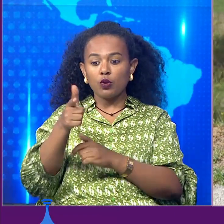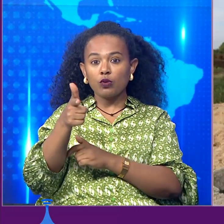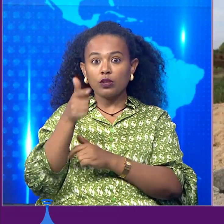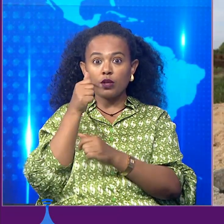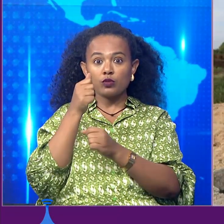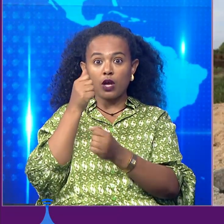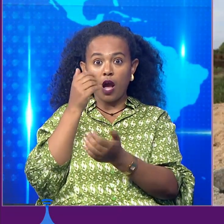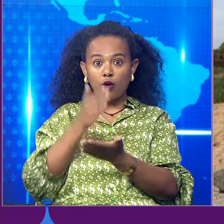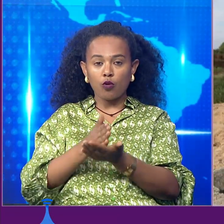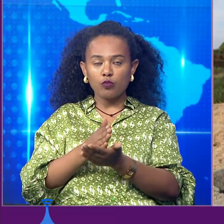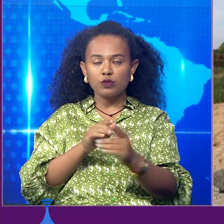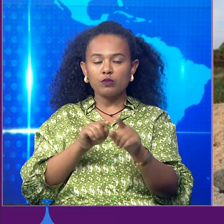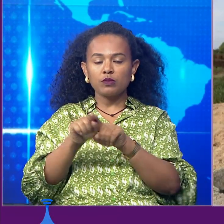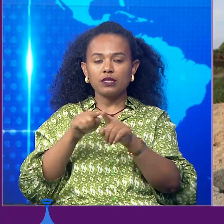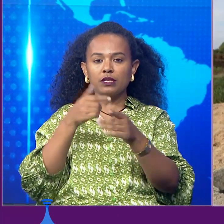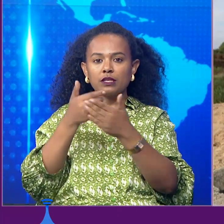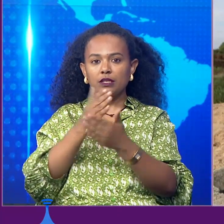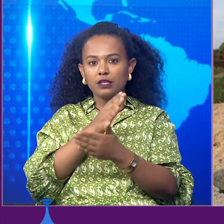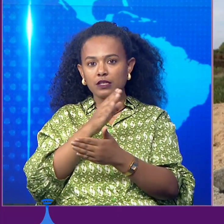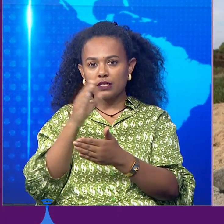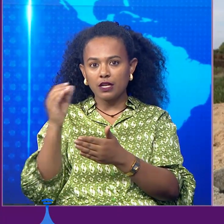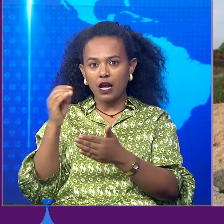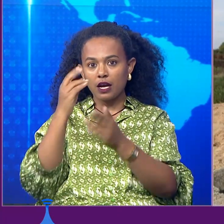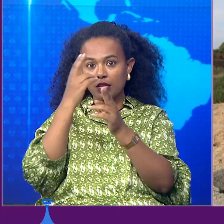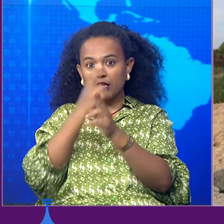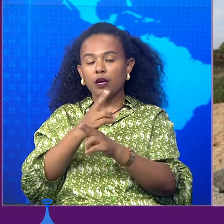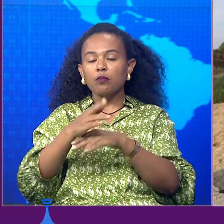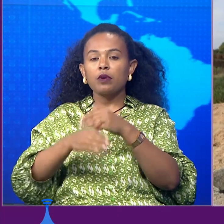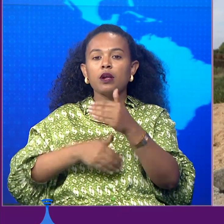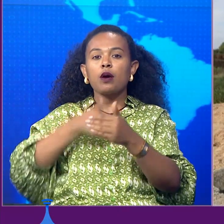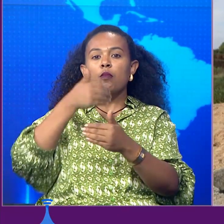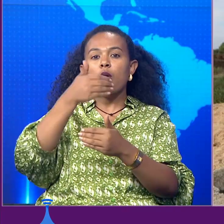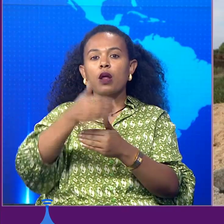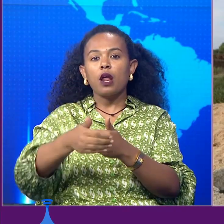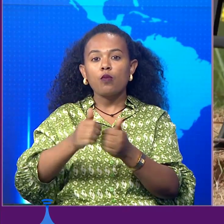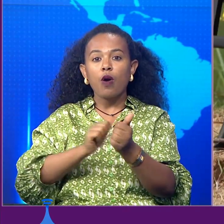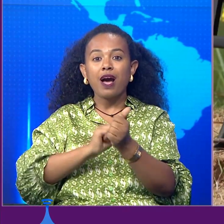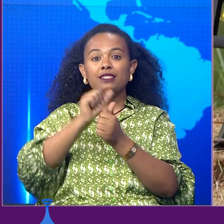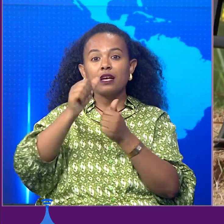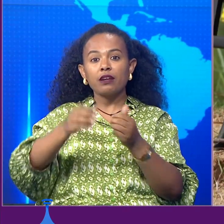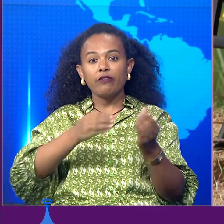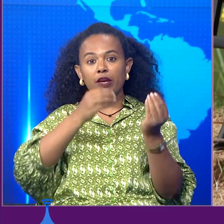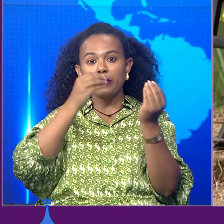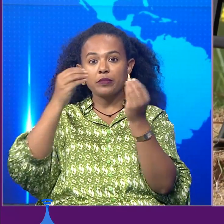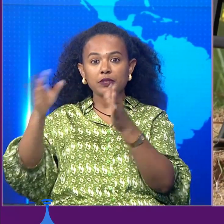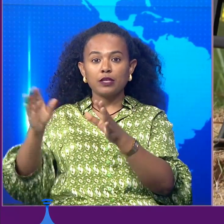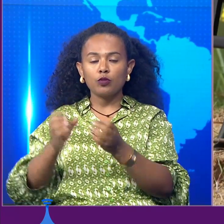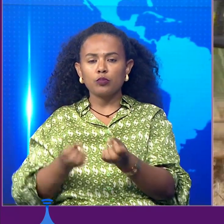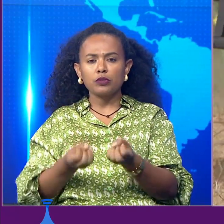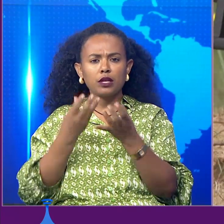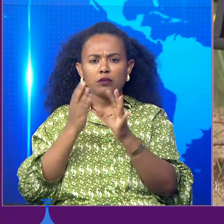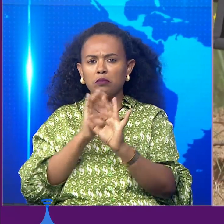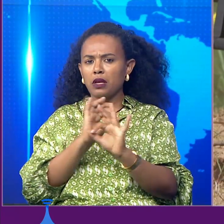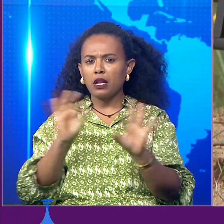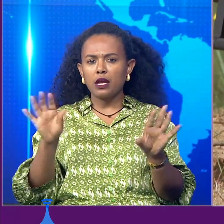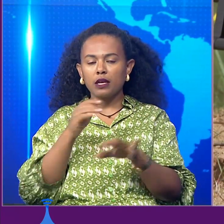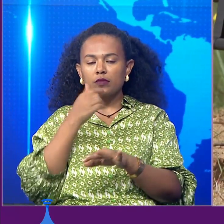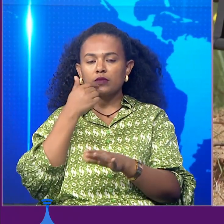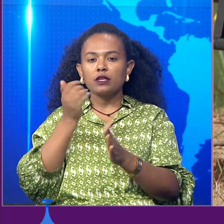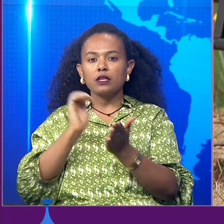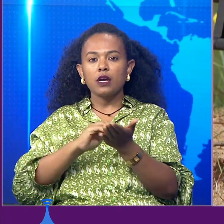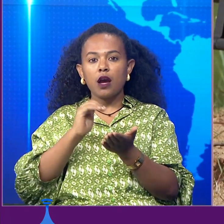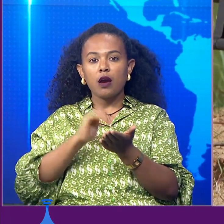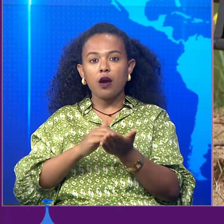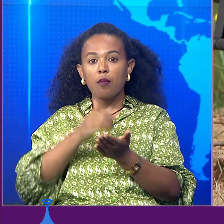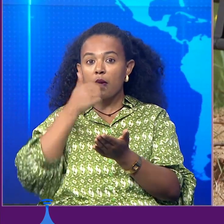ስምምነት ከተደረሰና ከተከበረ በኋላ ነው፣ አሳልፌ የምሰጠው ግዛትም አይኖረኝም ስትል ደጋግማ